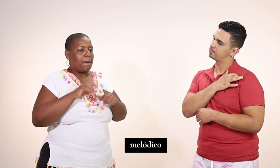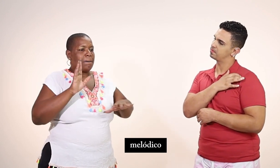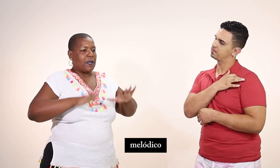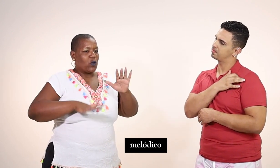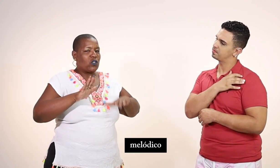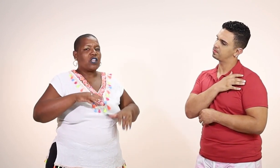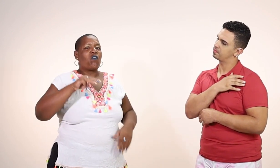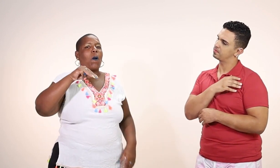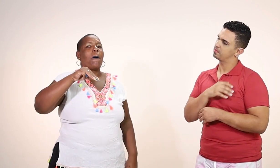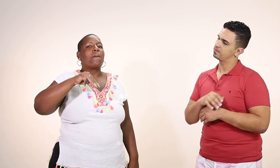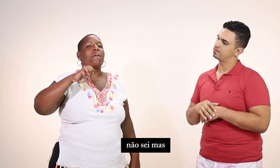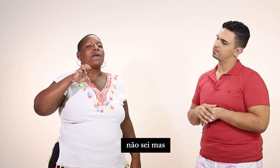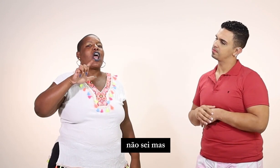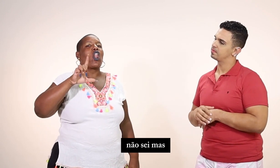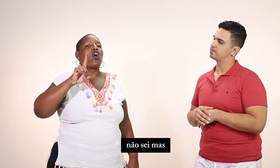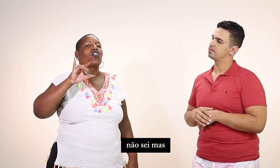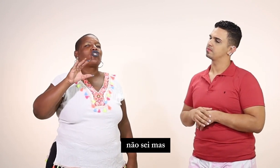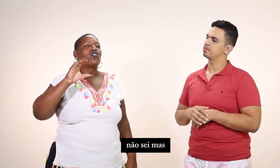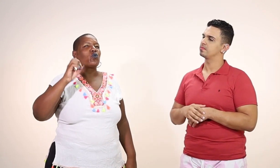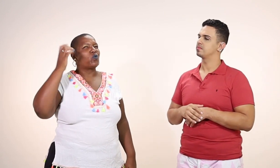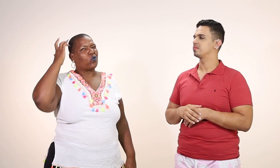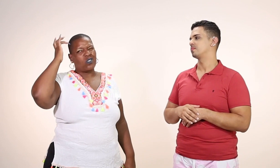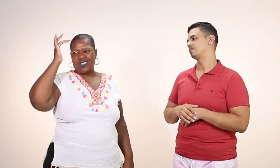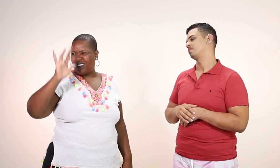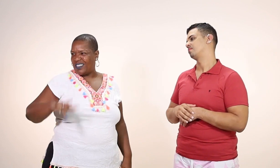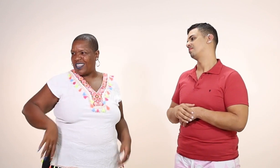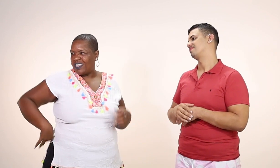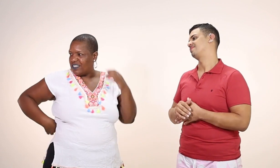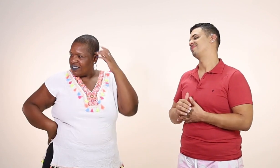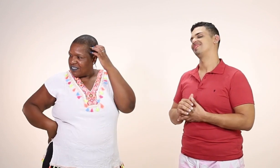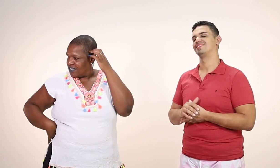melódico. Não sei, mas um,